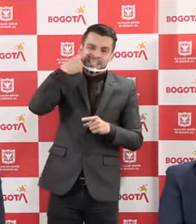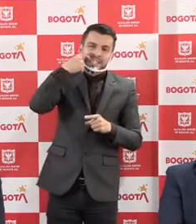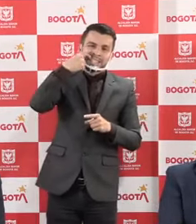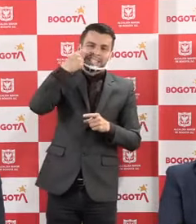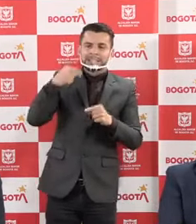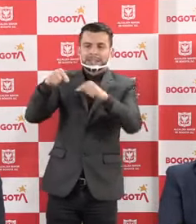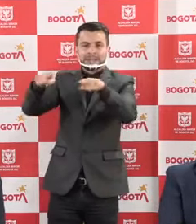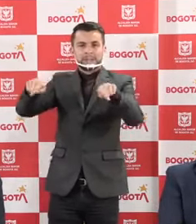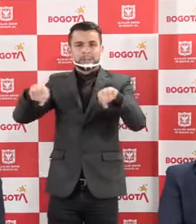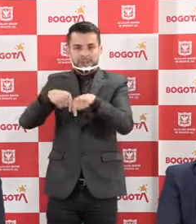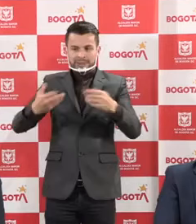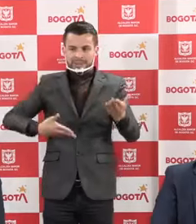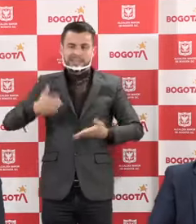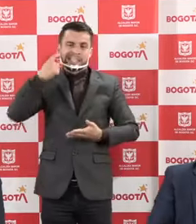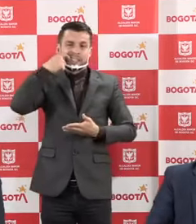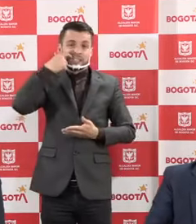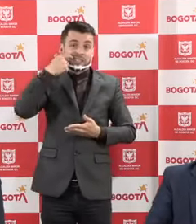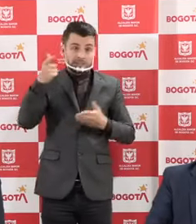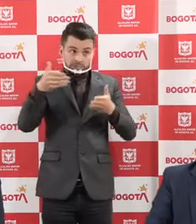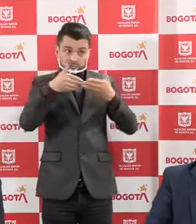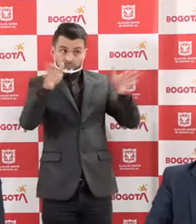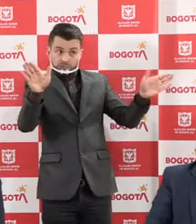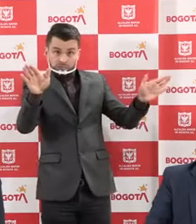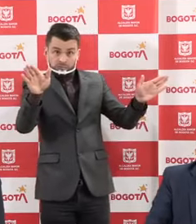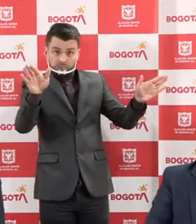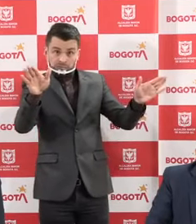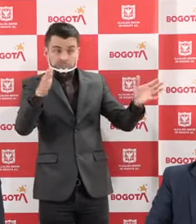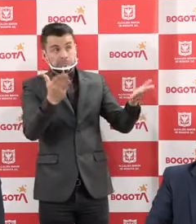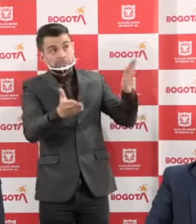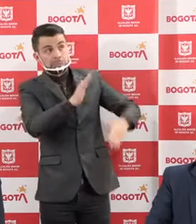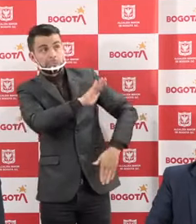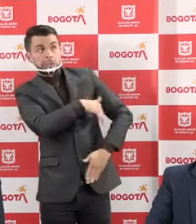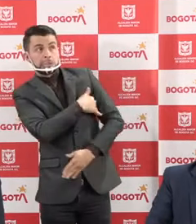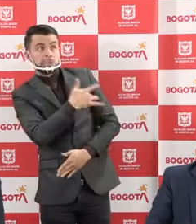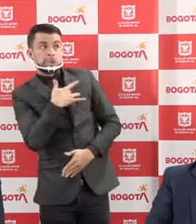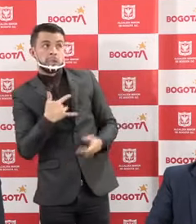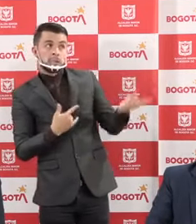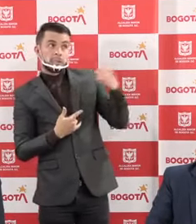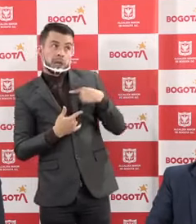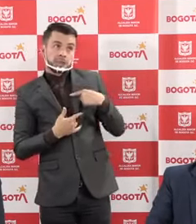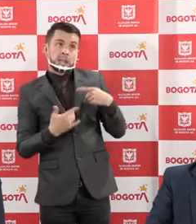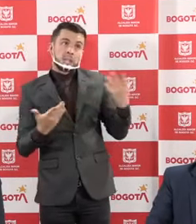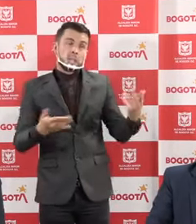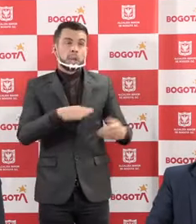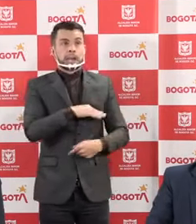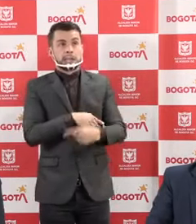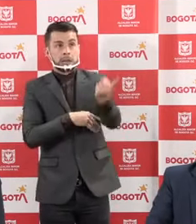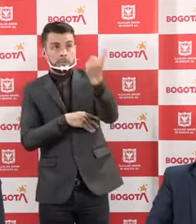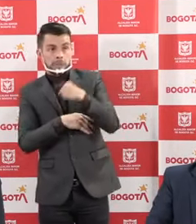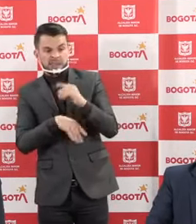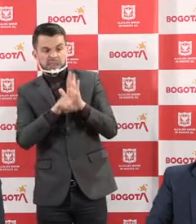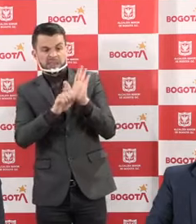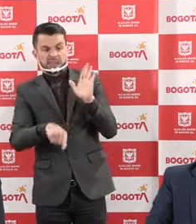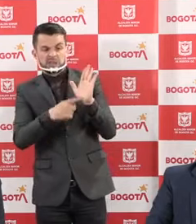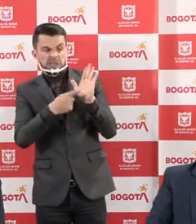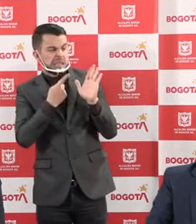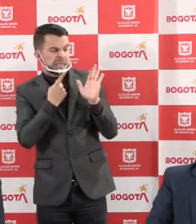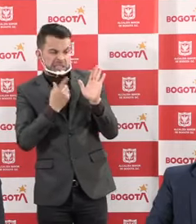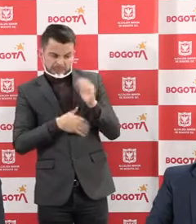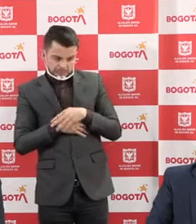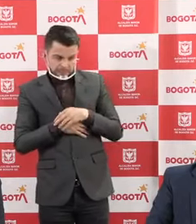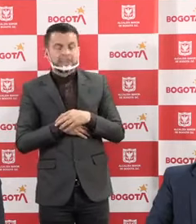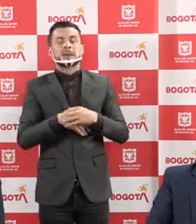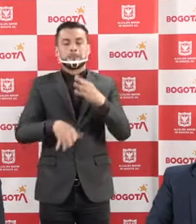dependen de una aprobación del ministerio de salud de alcaldía y también preguntan si hay restricción